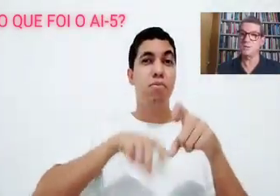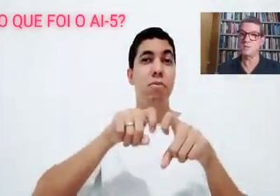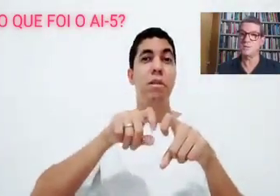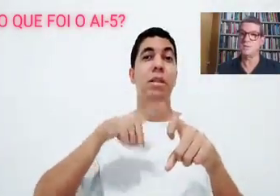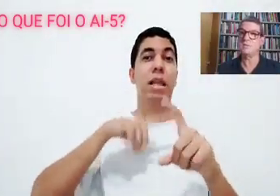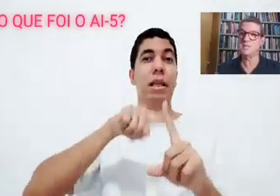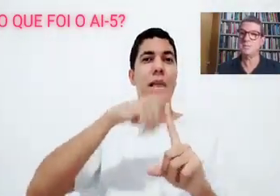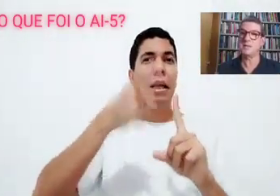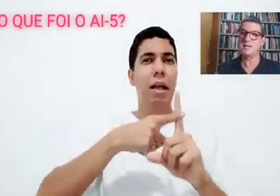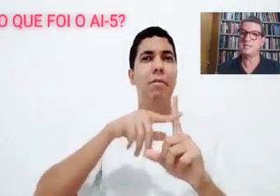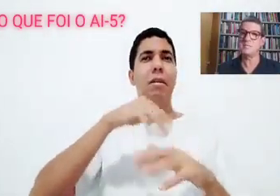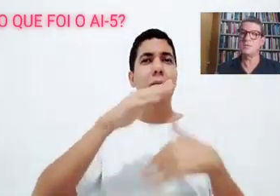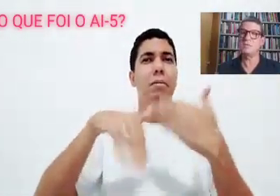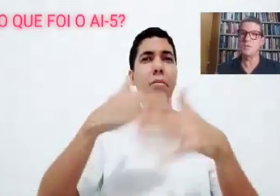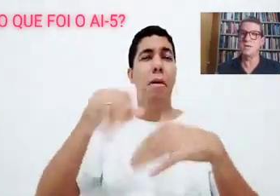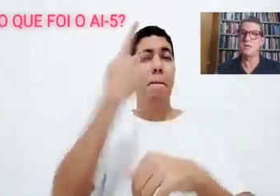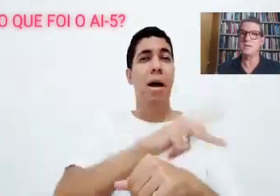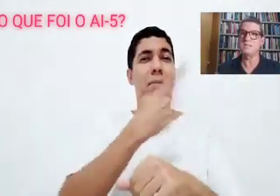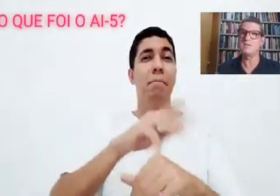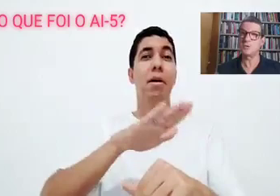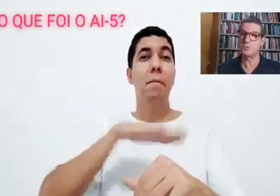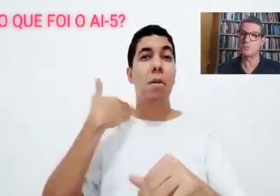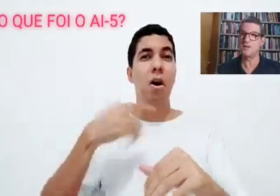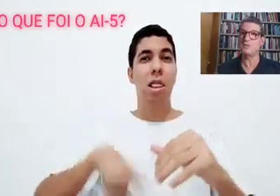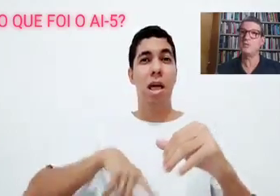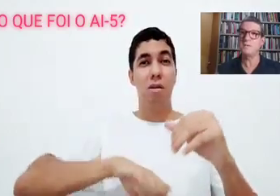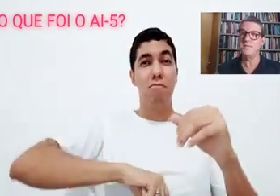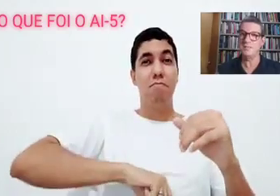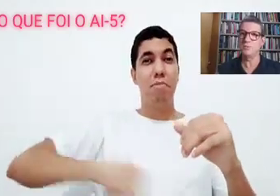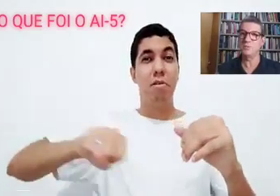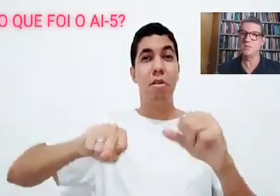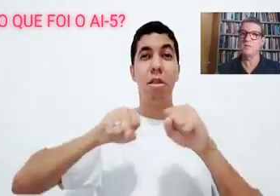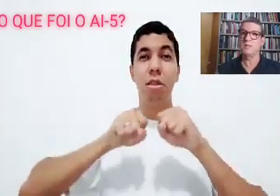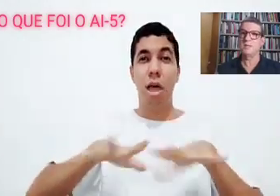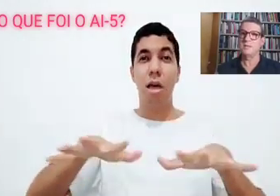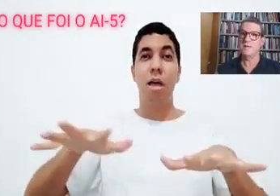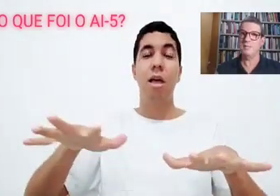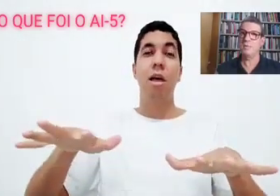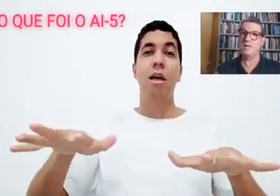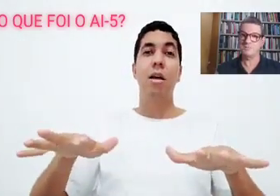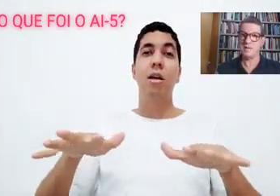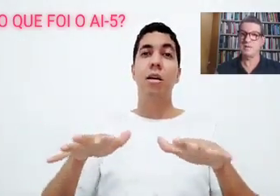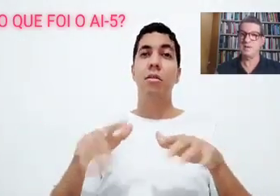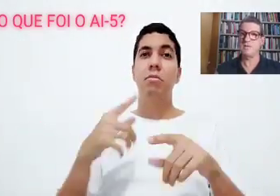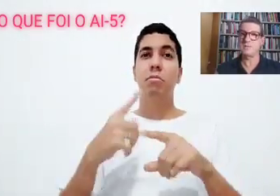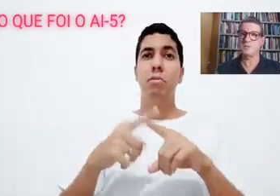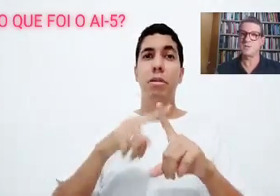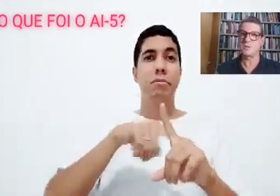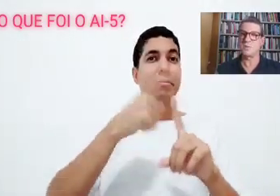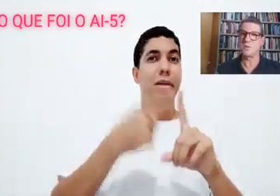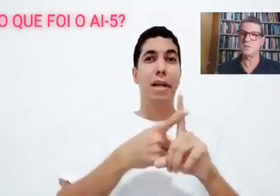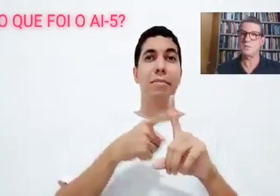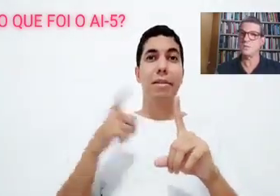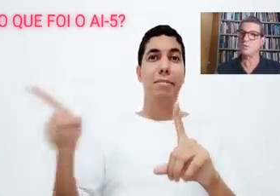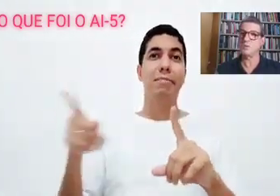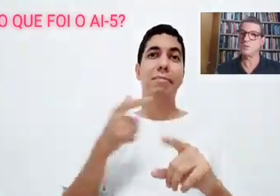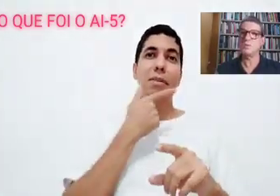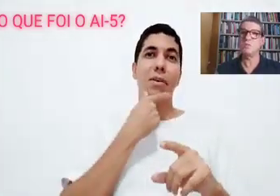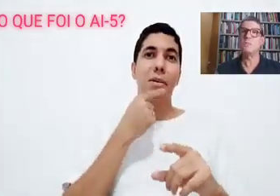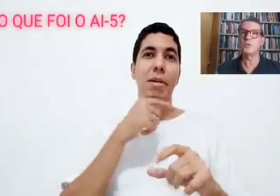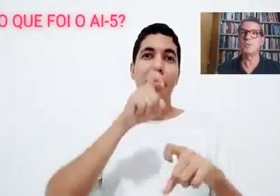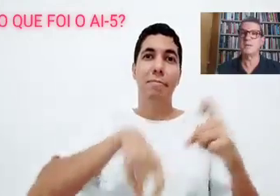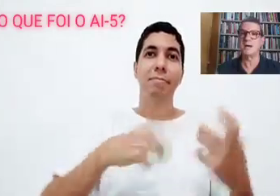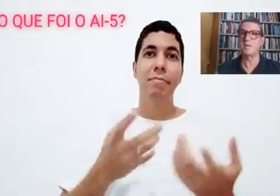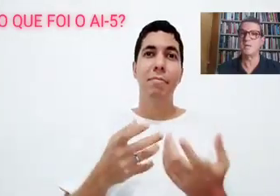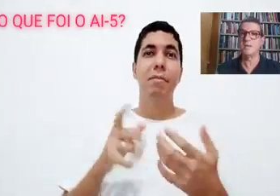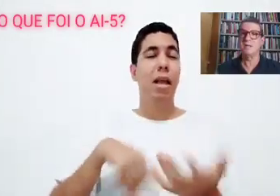seus algozes e de tanta pancada depois morreram e tiveram o feto expelido né, porque elas ficaram grávidas dos seus algozes. Então a tortura